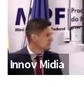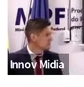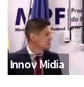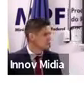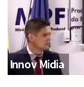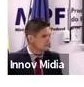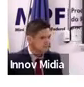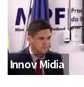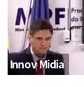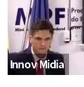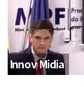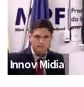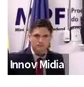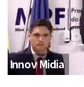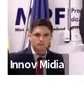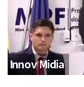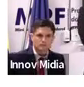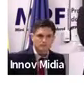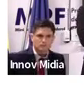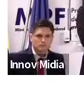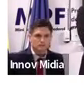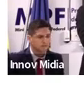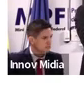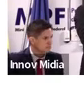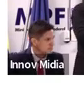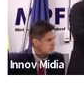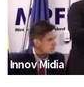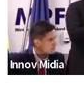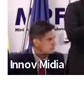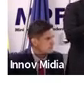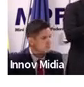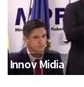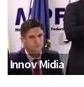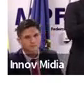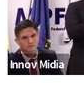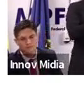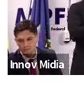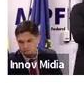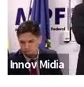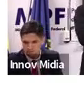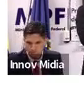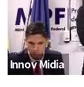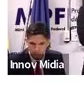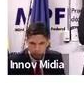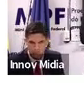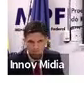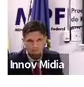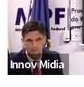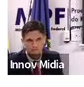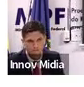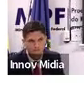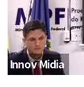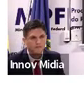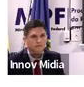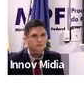das da proteção as crianças adolescent vou botar um pouco do Marco normativo para nós entendermos o artigo 227 da